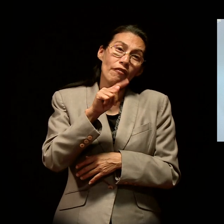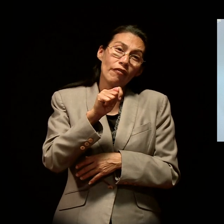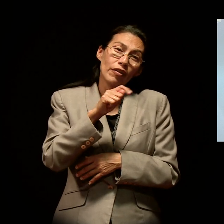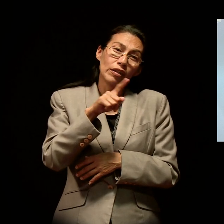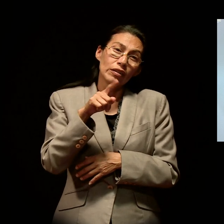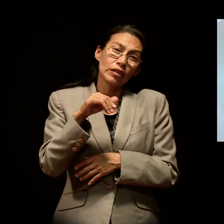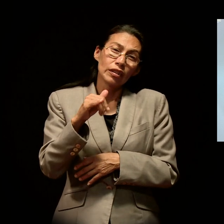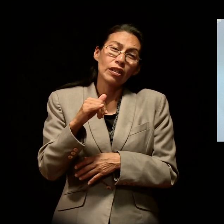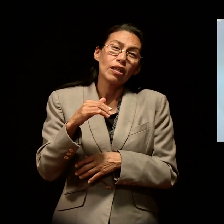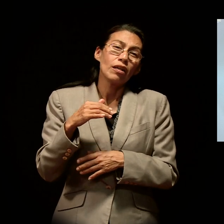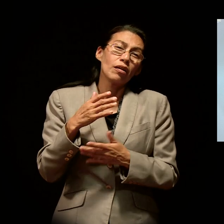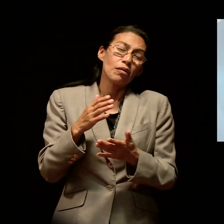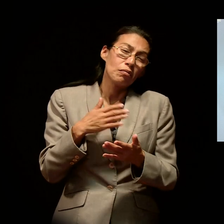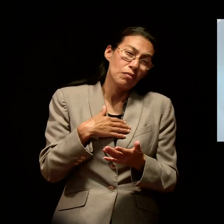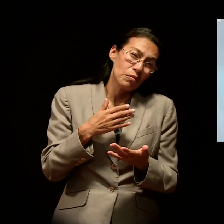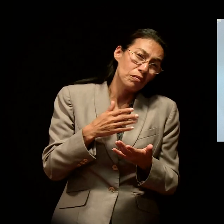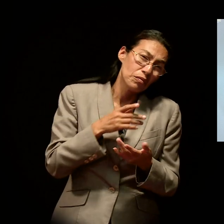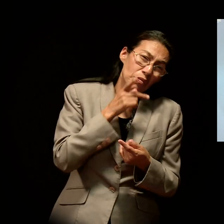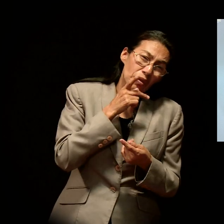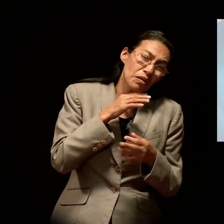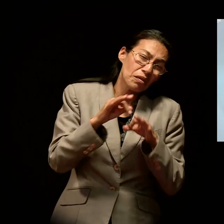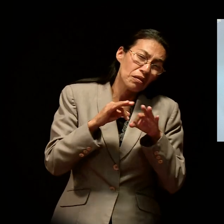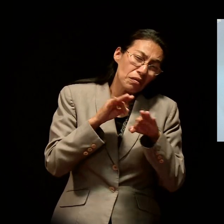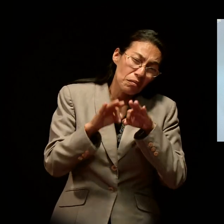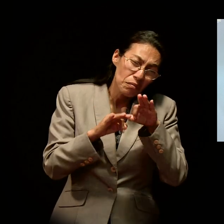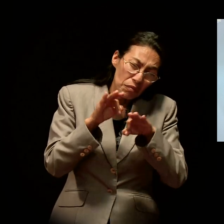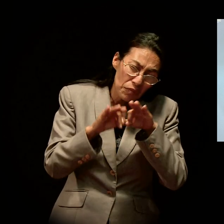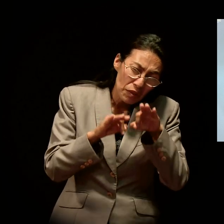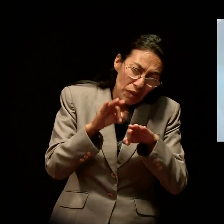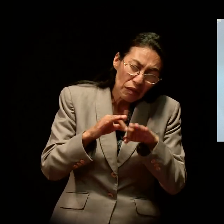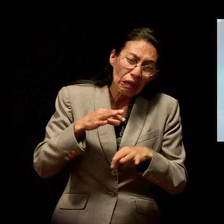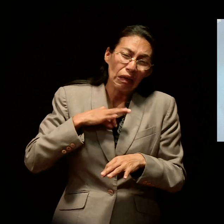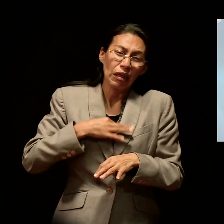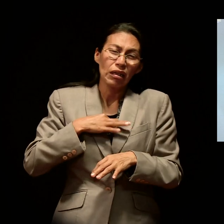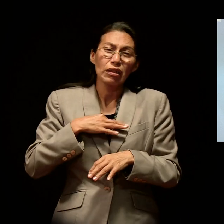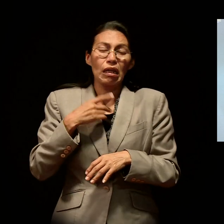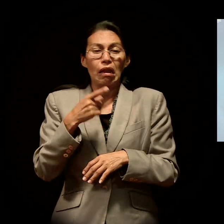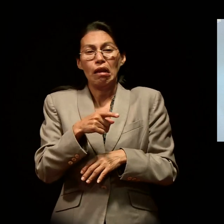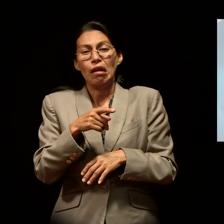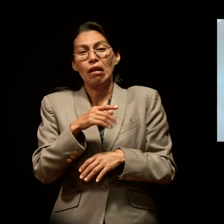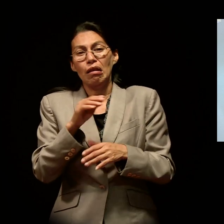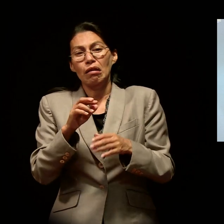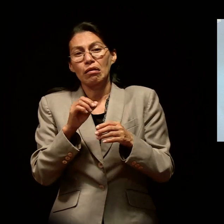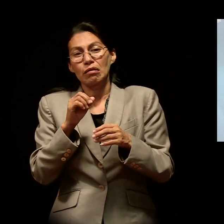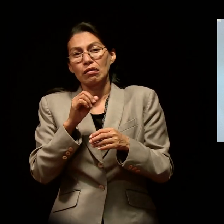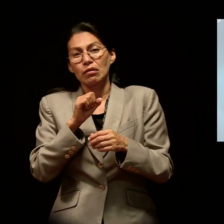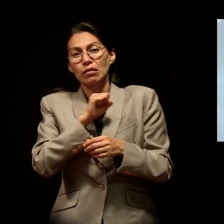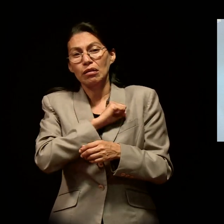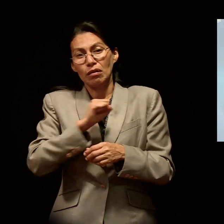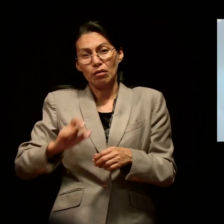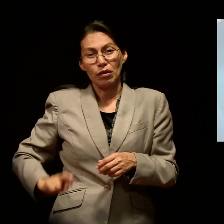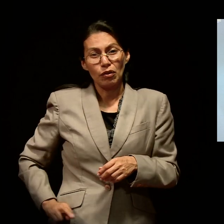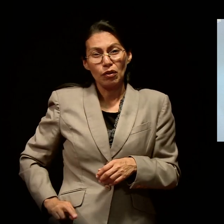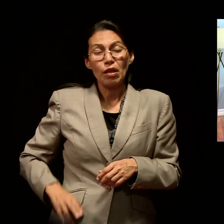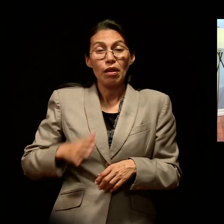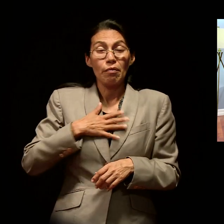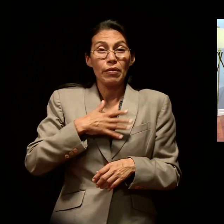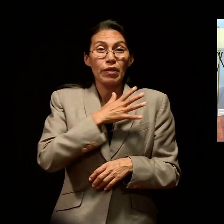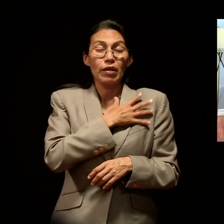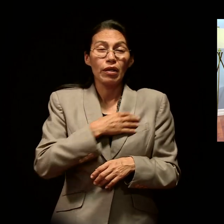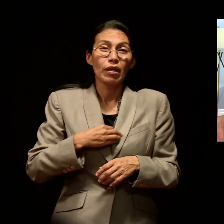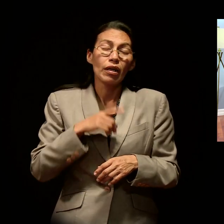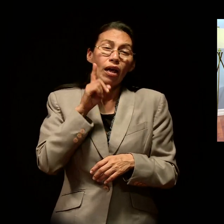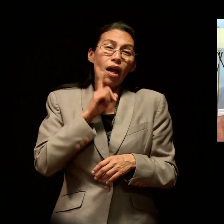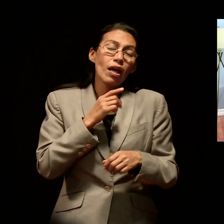por salud y por el padre de mi yerno que está en tratamiento de cáncer él está en El Salvador y